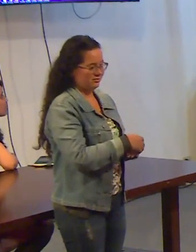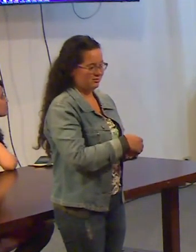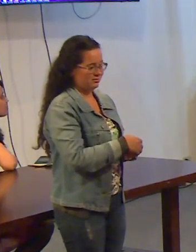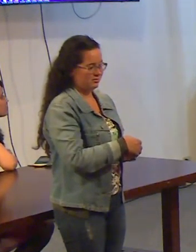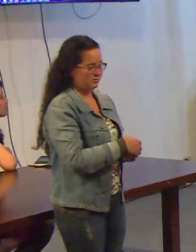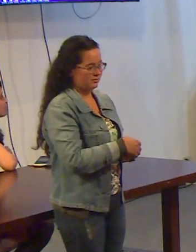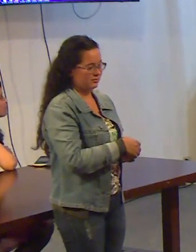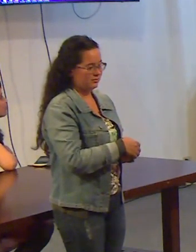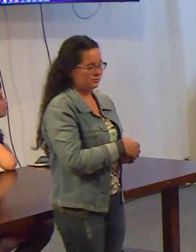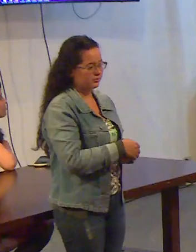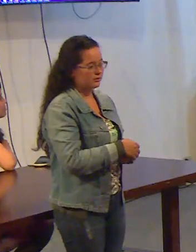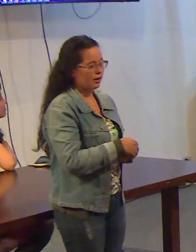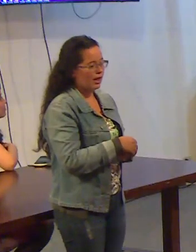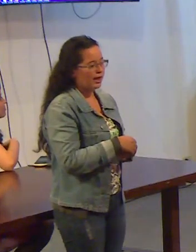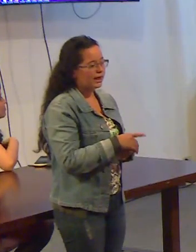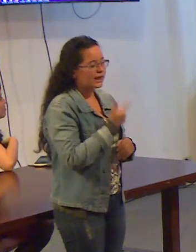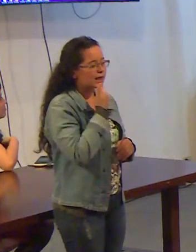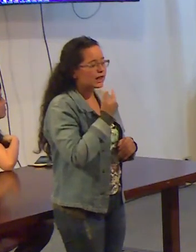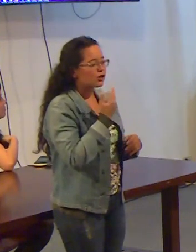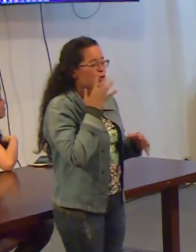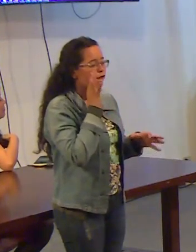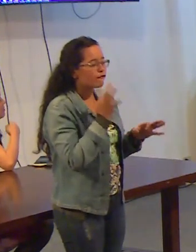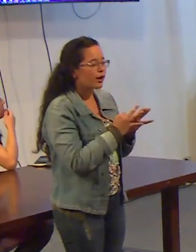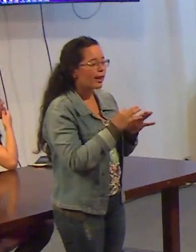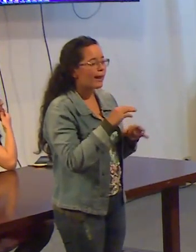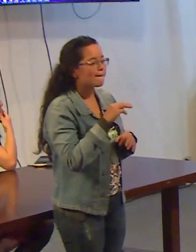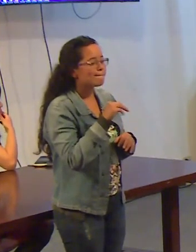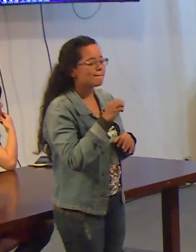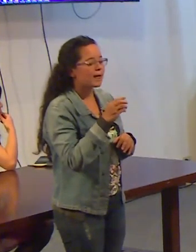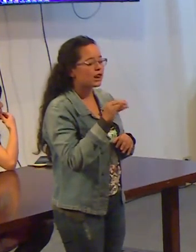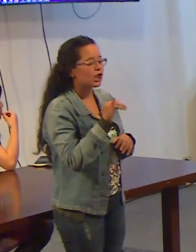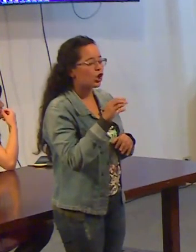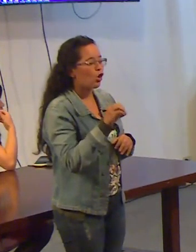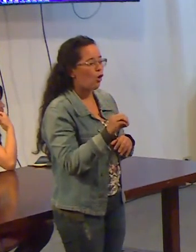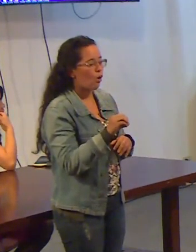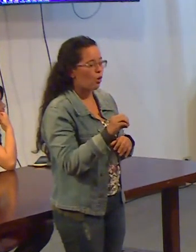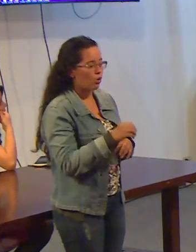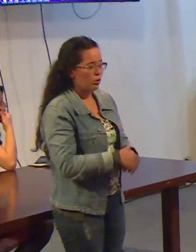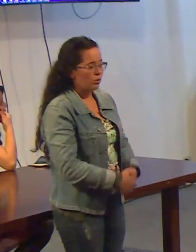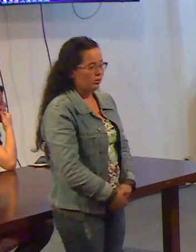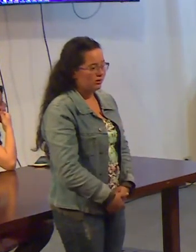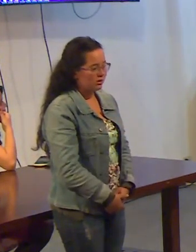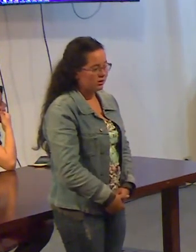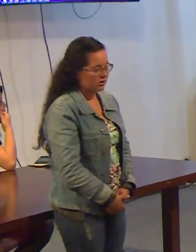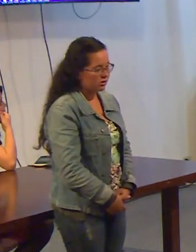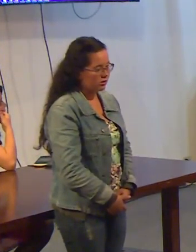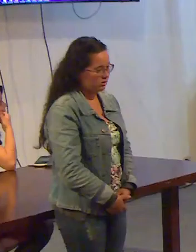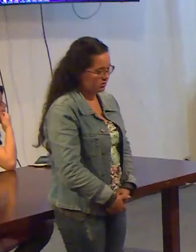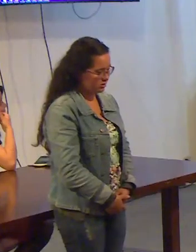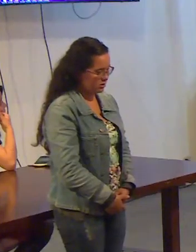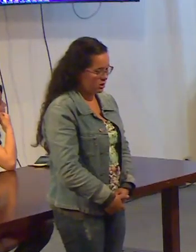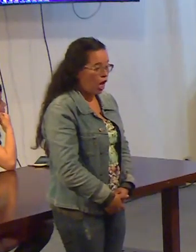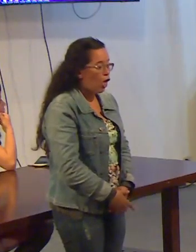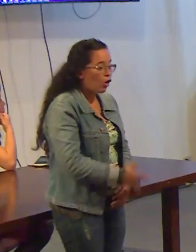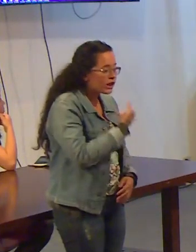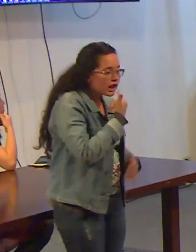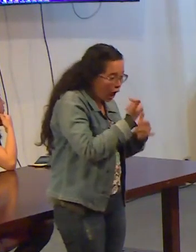logramos. O sea, allá logramos que eso quedara en la institución y lo apreciaran y hubiese una transformación. En el otro